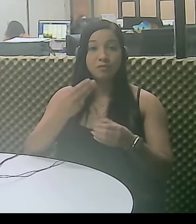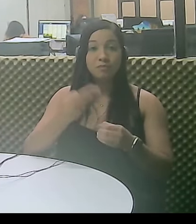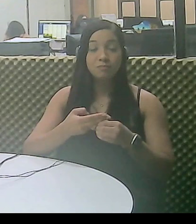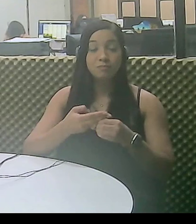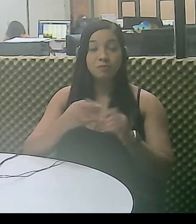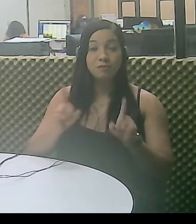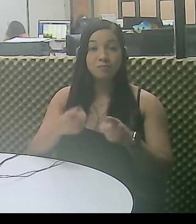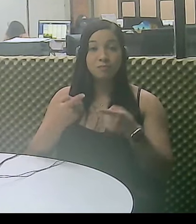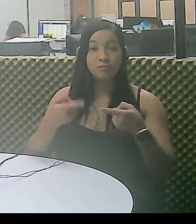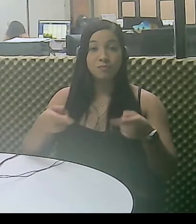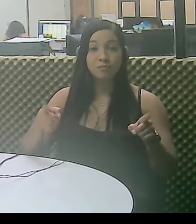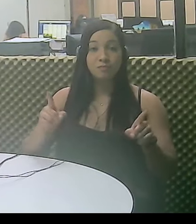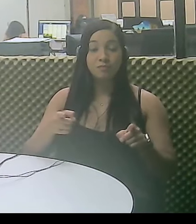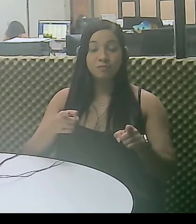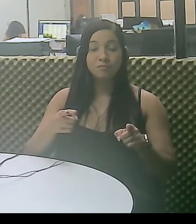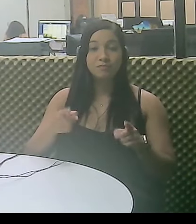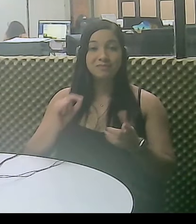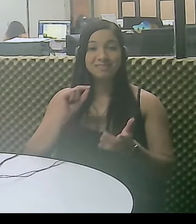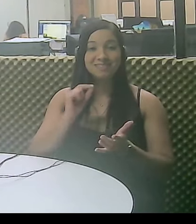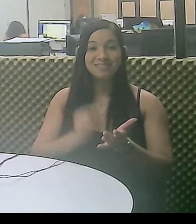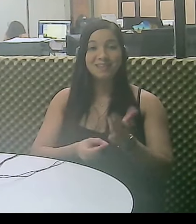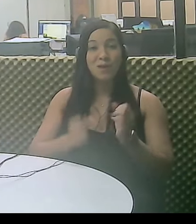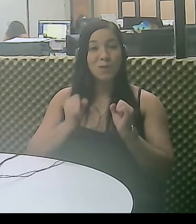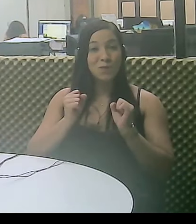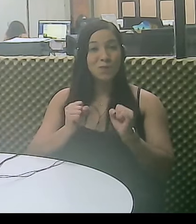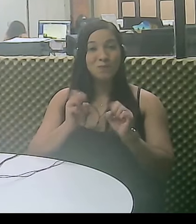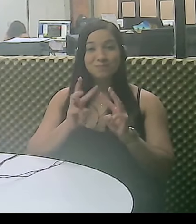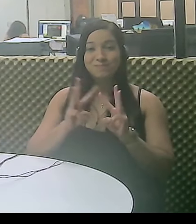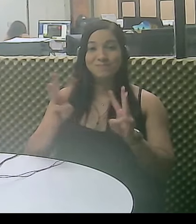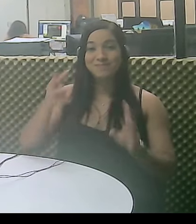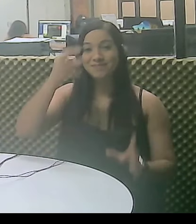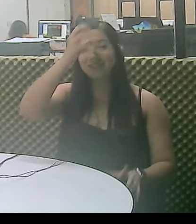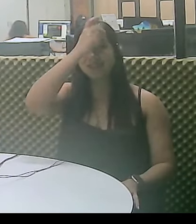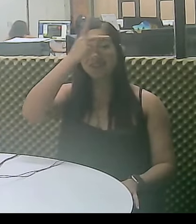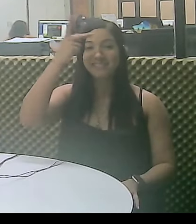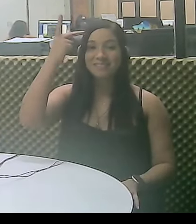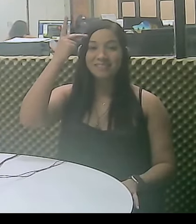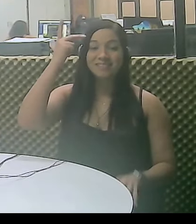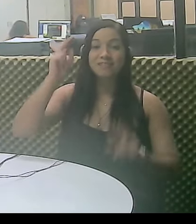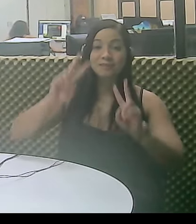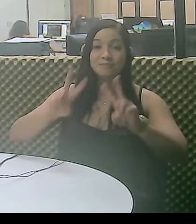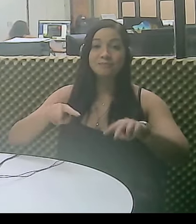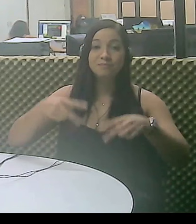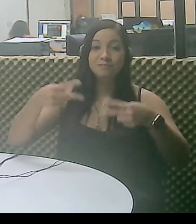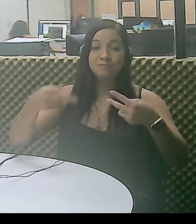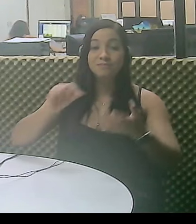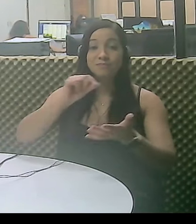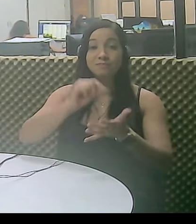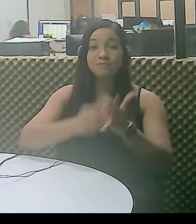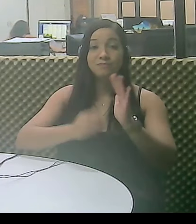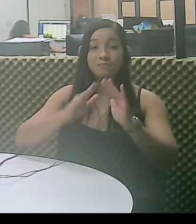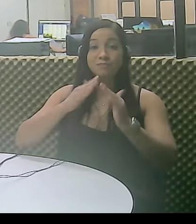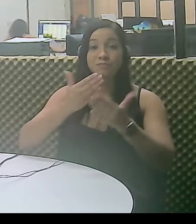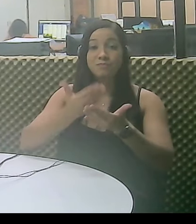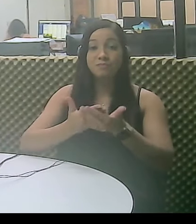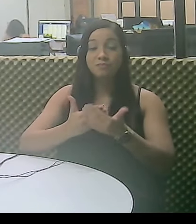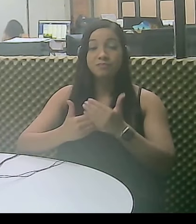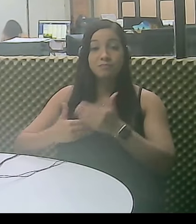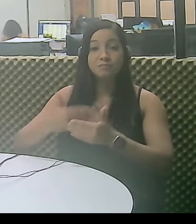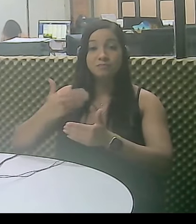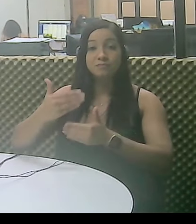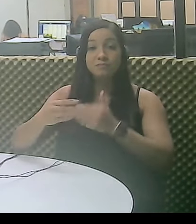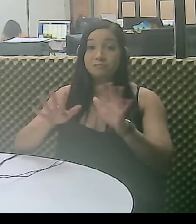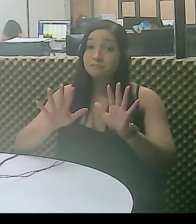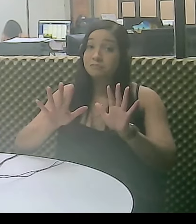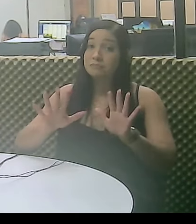Cidade da Música. A inscrição pode ser feita pelo portal da Prefeitura no link Inscrição Escolar. O procedimento, no